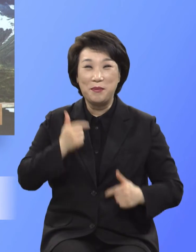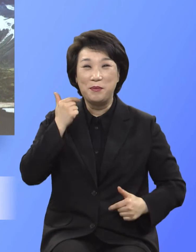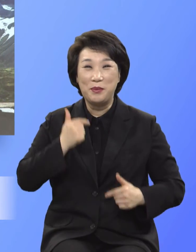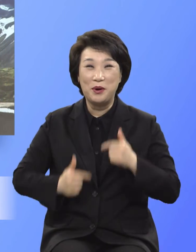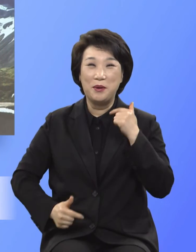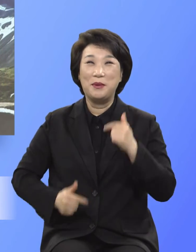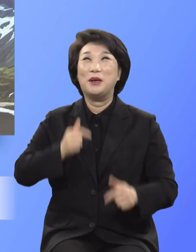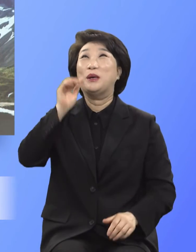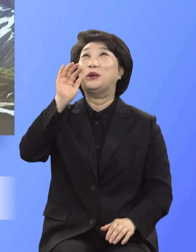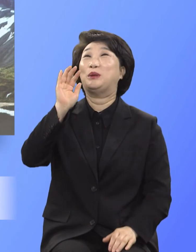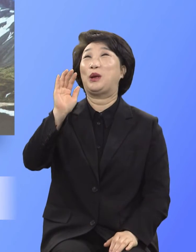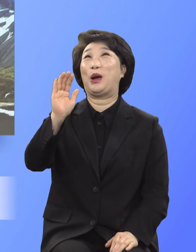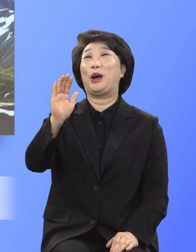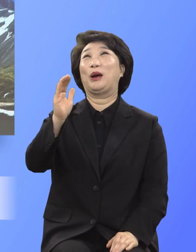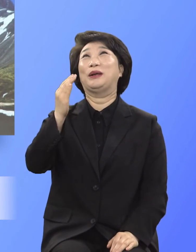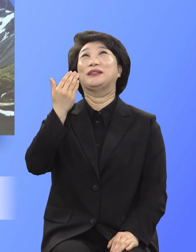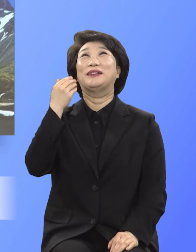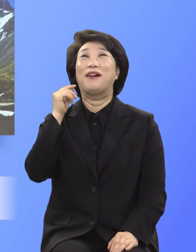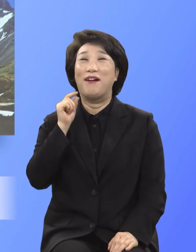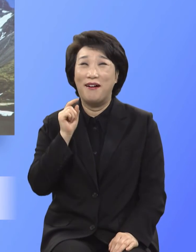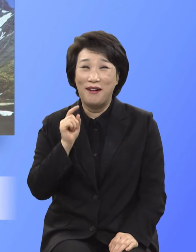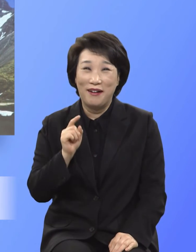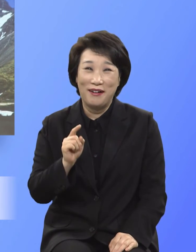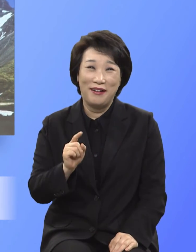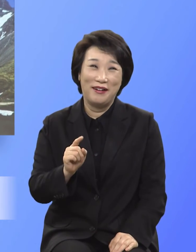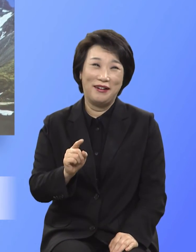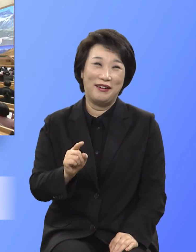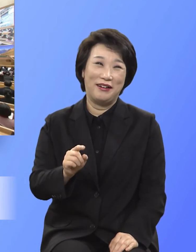주님의 기쁨이 되는